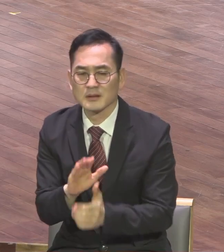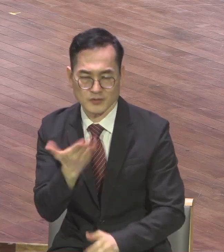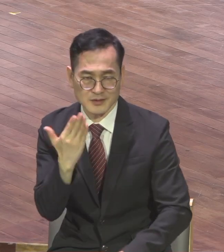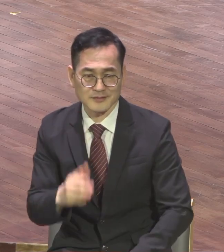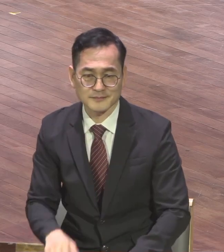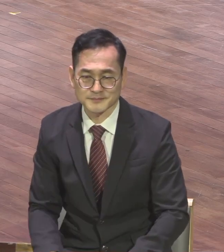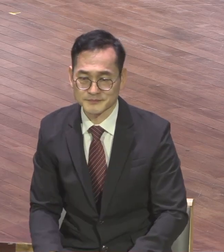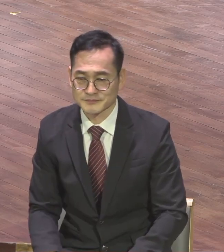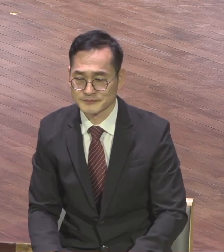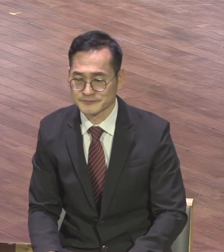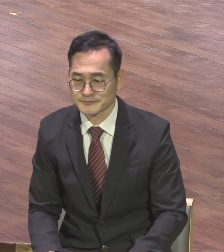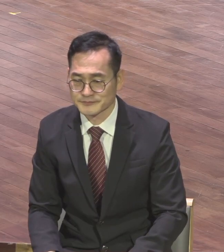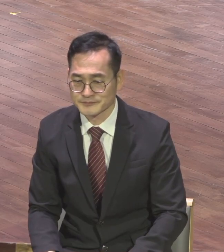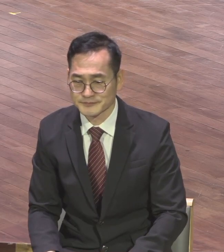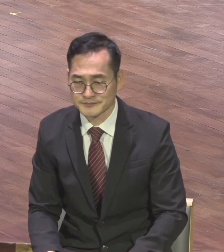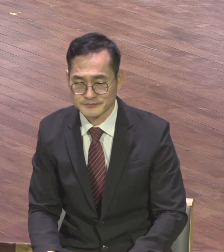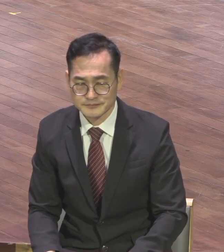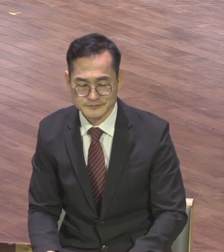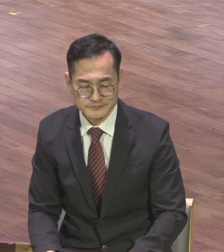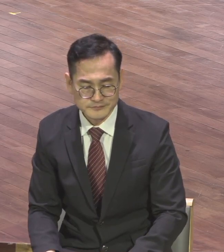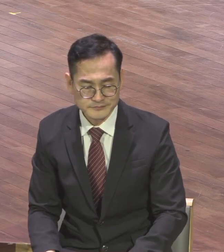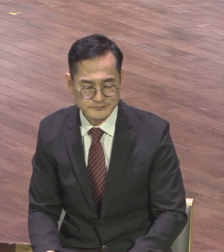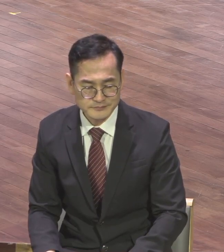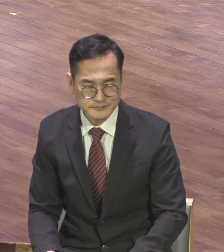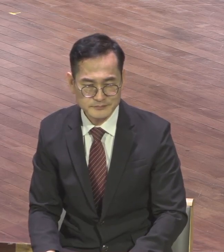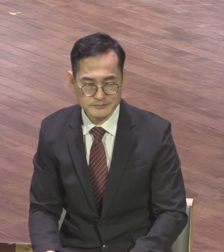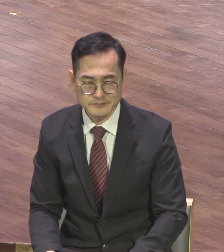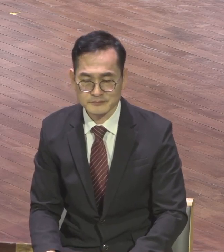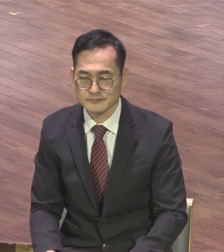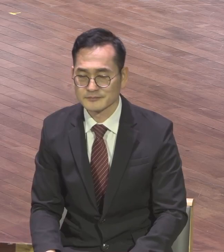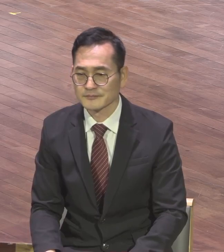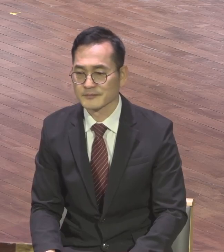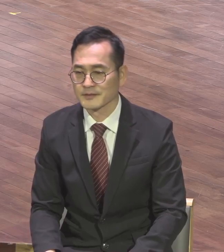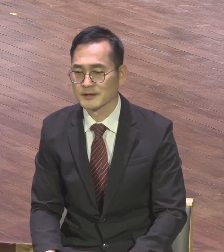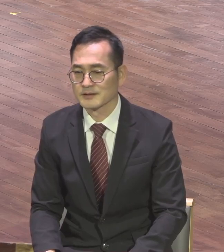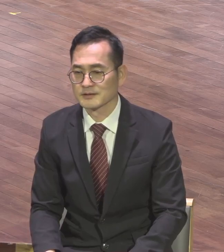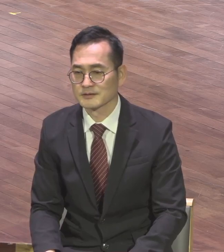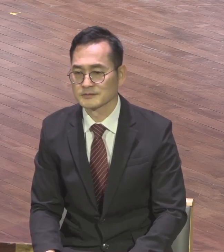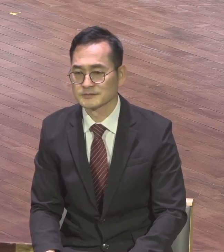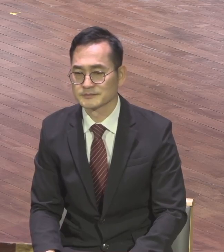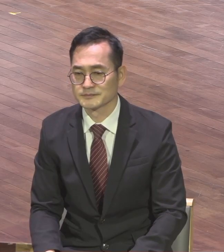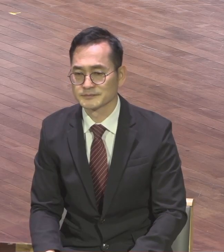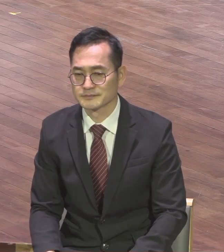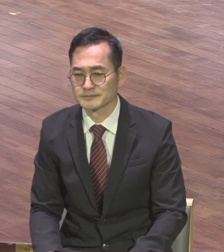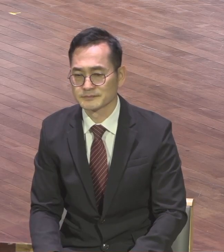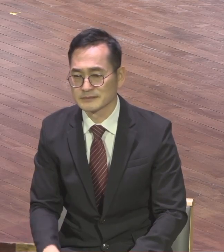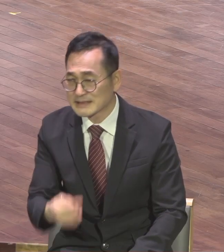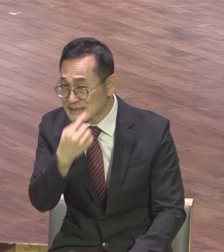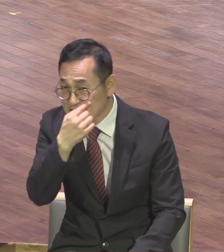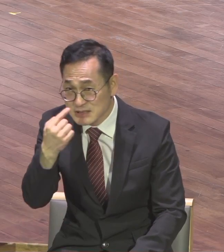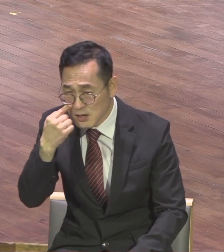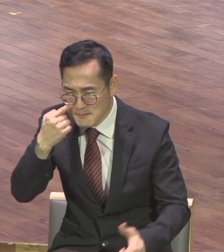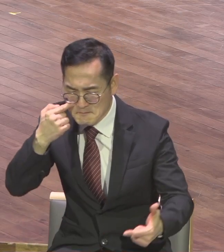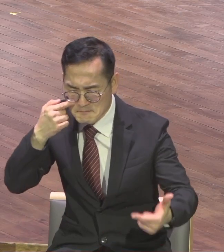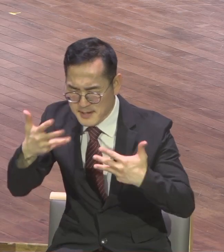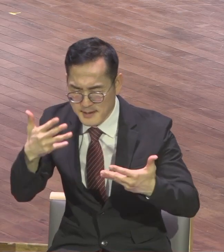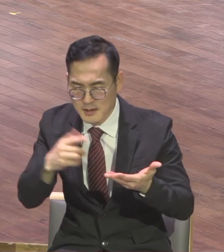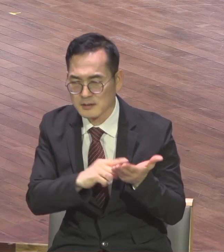주의 성령께서 역사하시면 우리가 상상도 할 수 없는 그런 큰 증거가 나타나게 되어